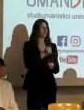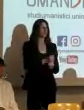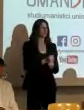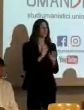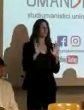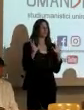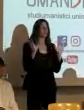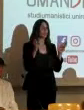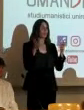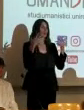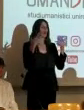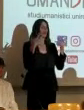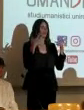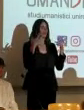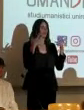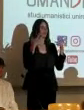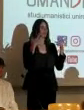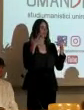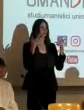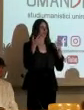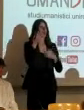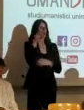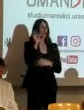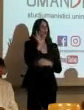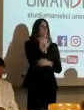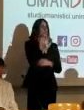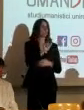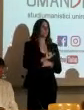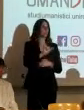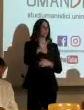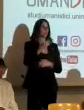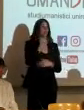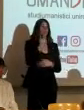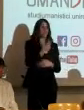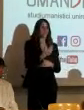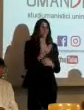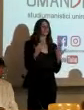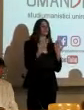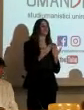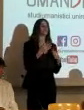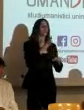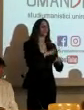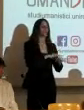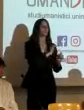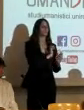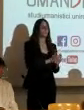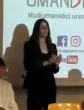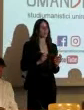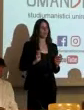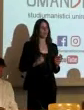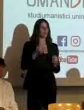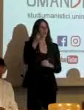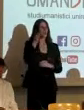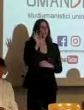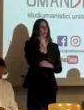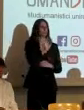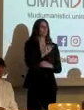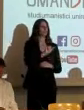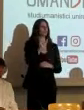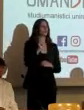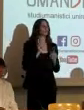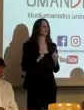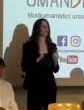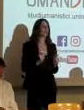dell'arte ha come scopo primario, attraverso poi le tante discipline che lo compongono, quello di fornire degli